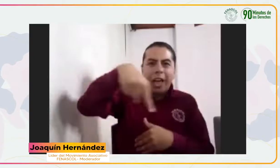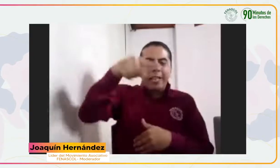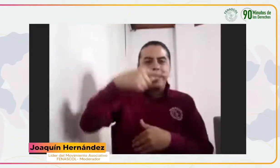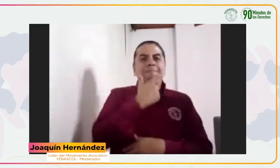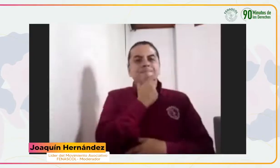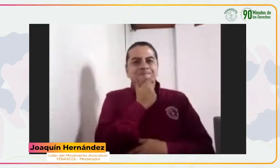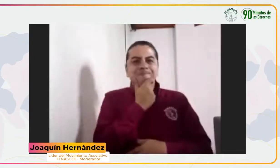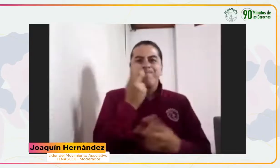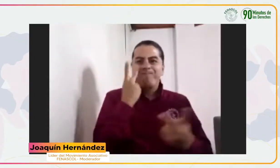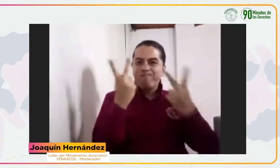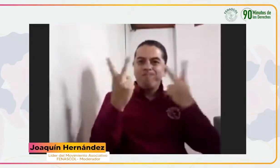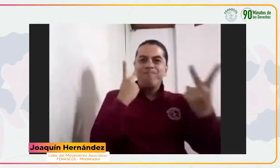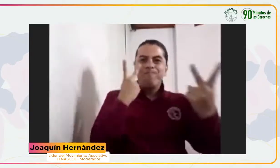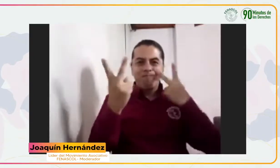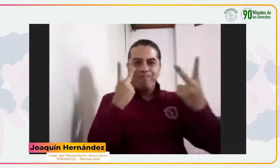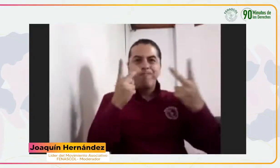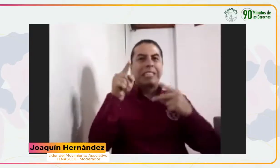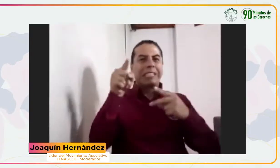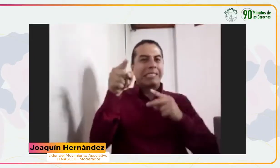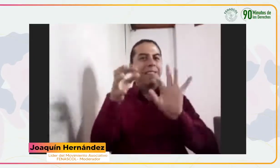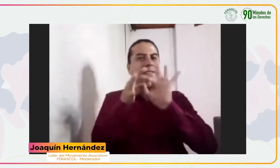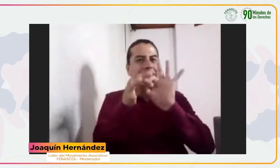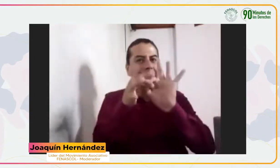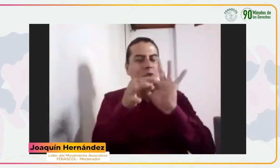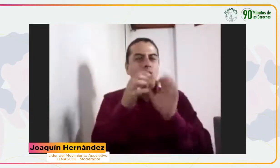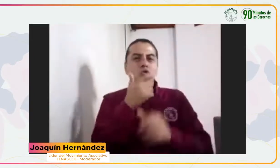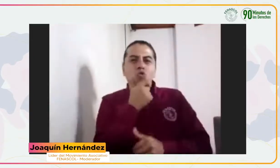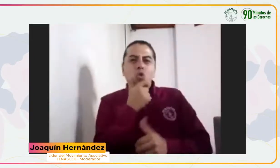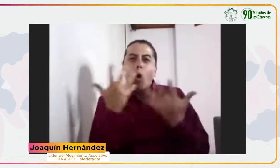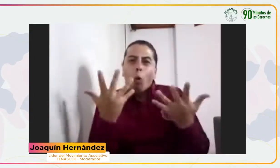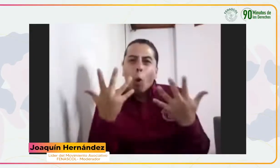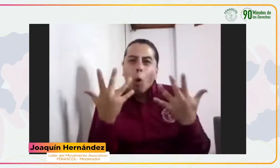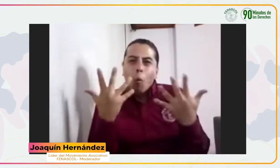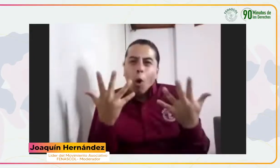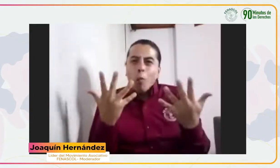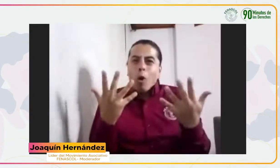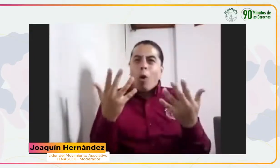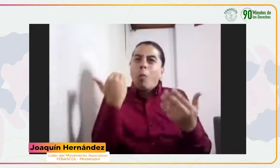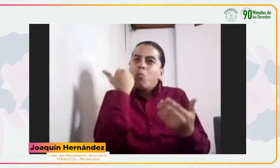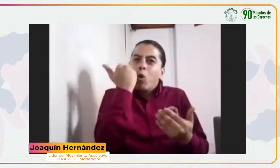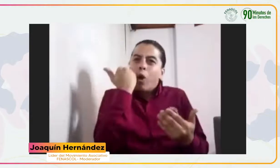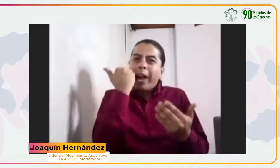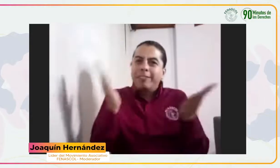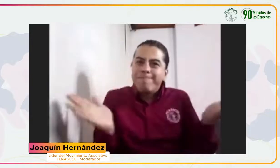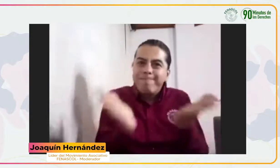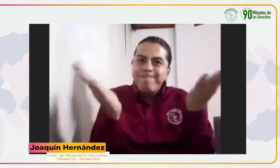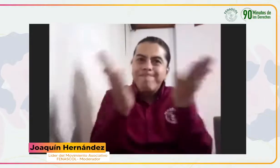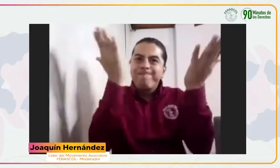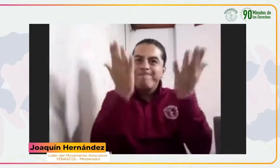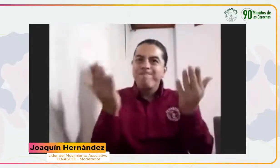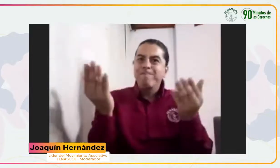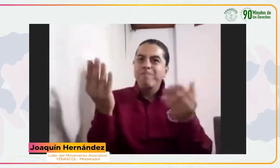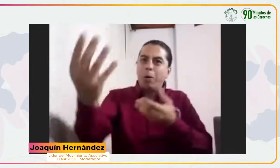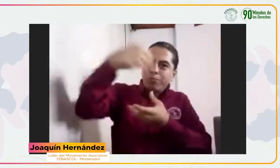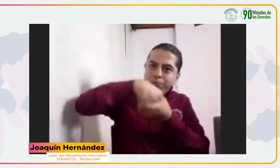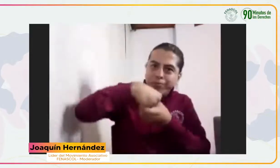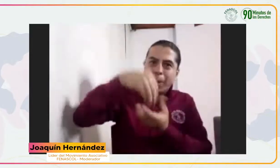que algunas se pueden plantear para mejorar estos escenarios de participación. Y con ello, entonces, ampliar esta